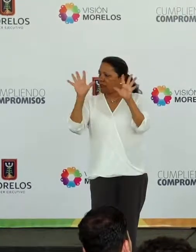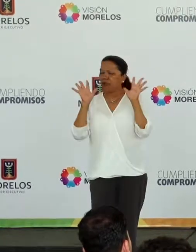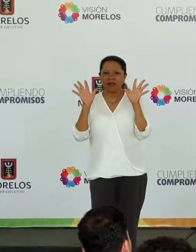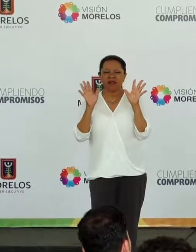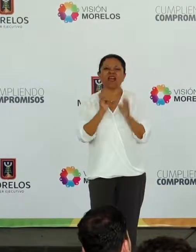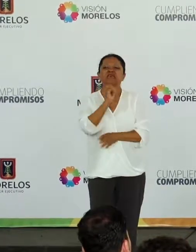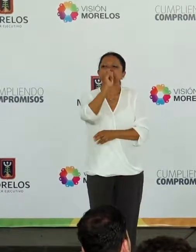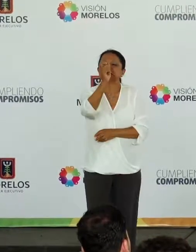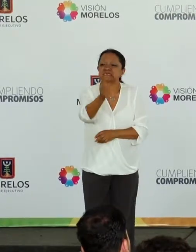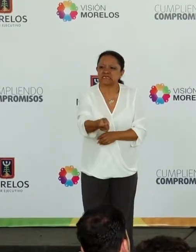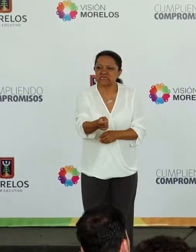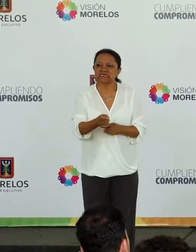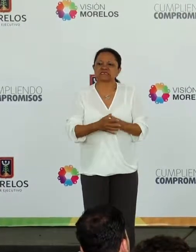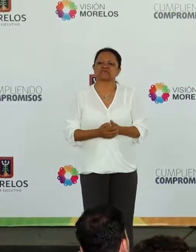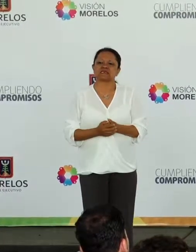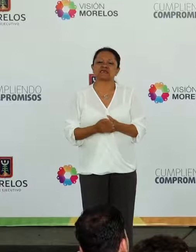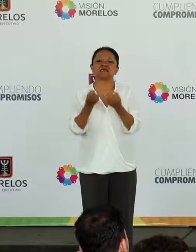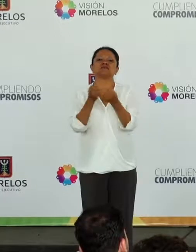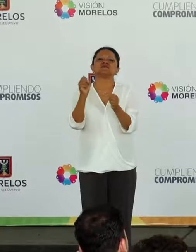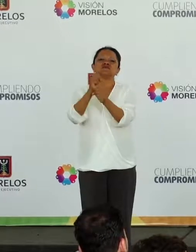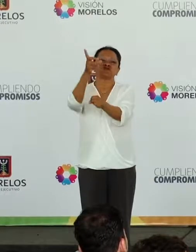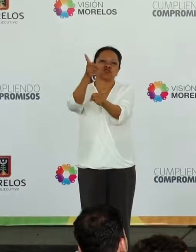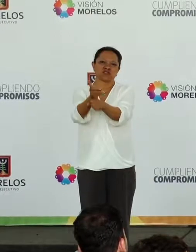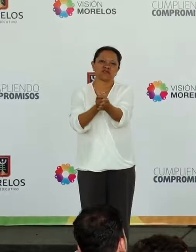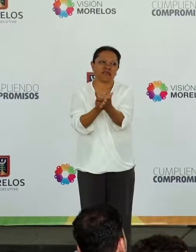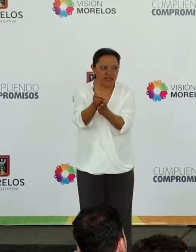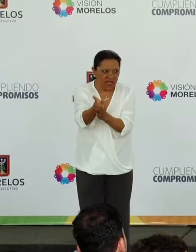de lo que implica la sociedad de derechos.